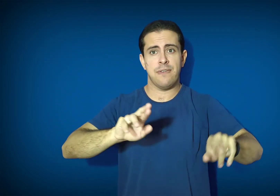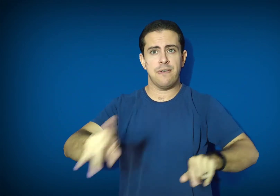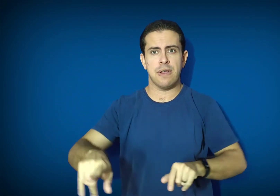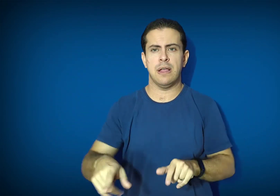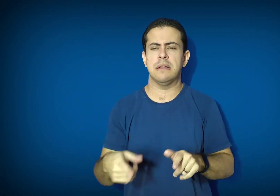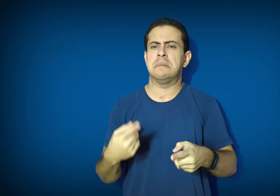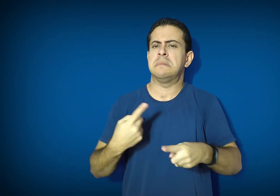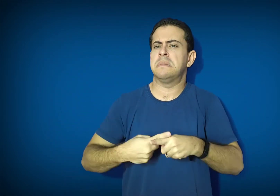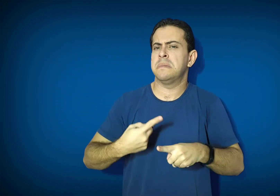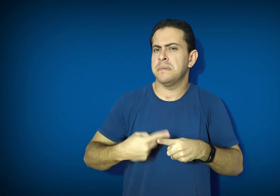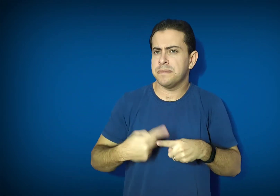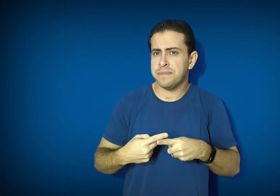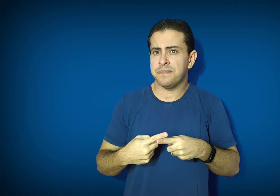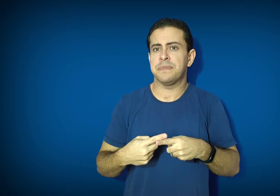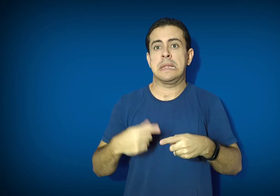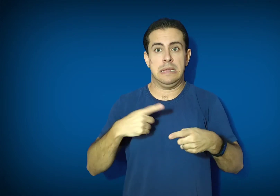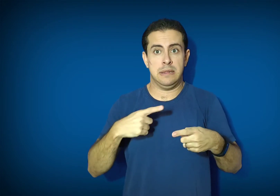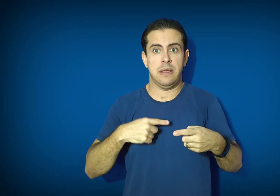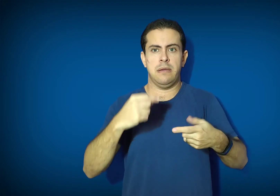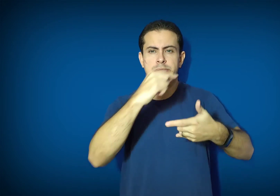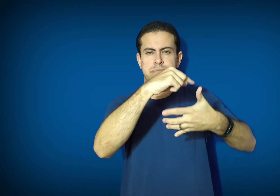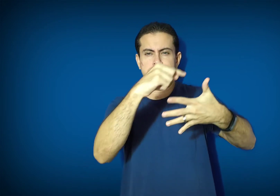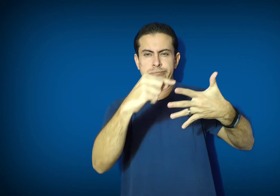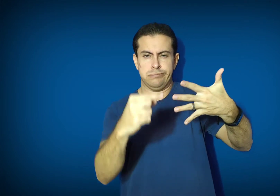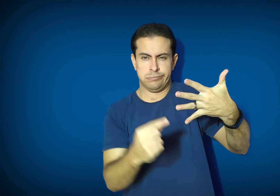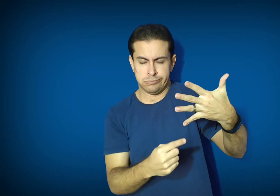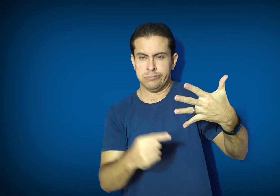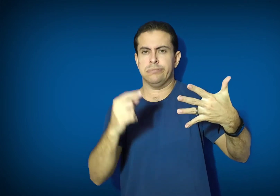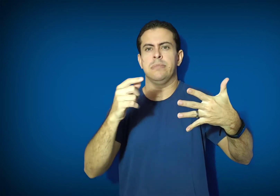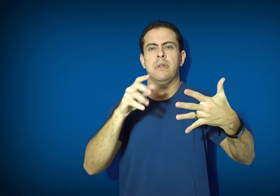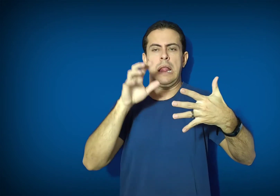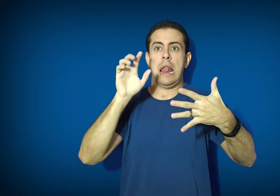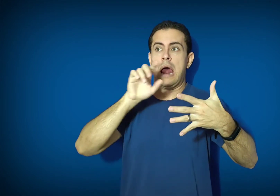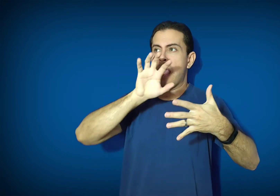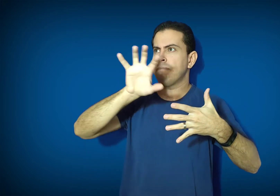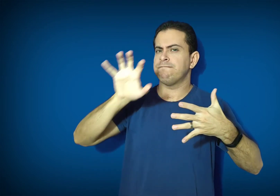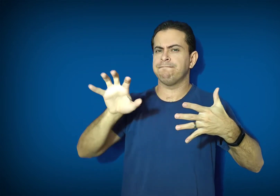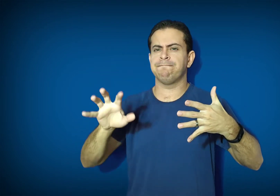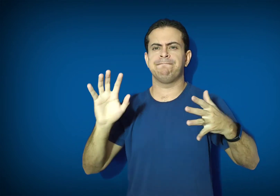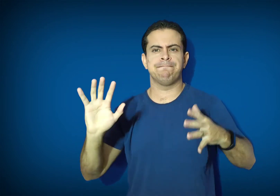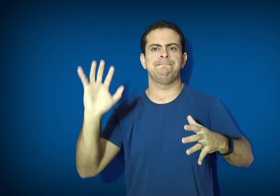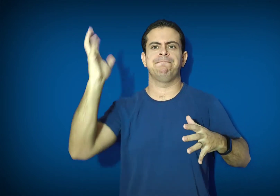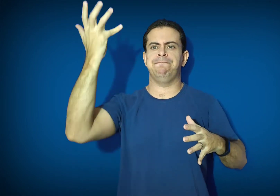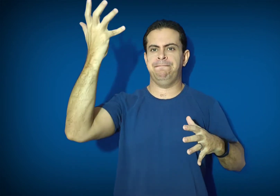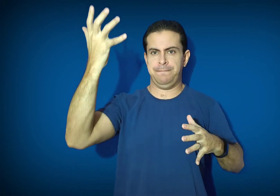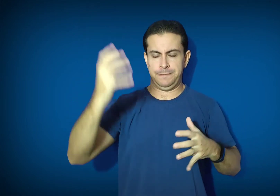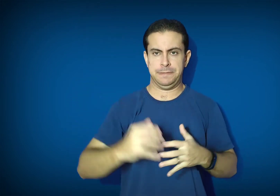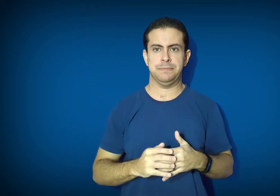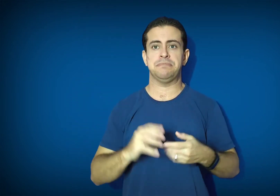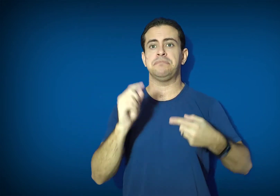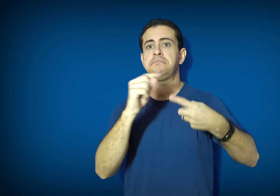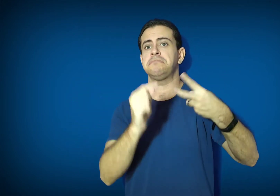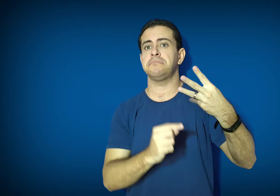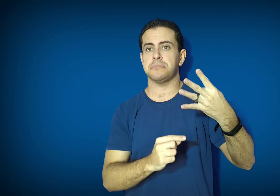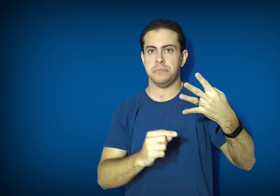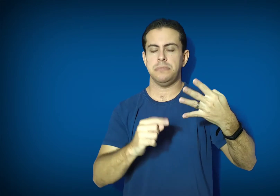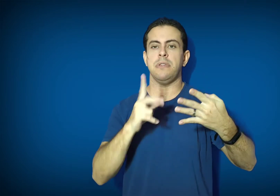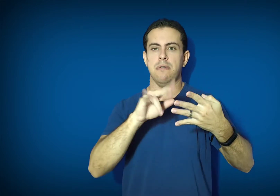outro. Por que isso ocorre? São por causa de vários fatores que vão influenciar e determinar o clima